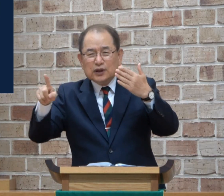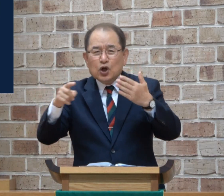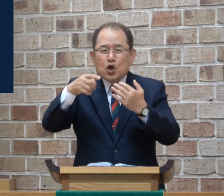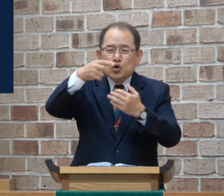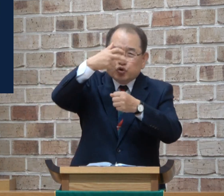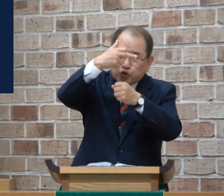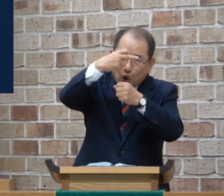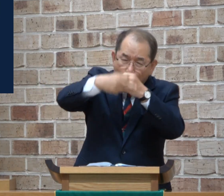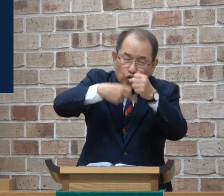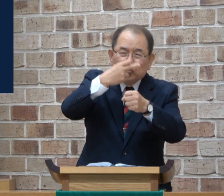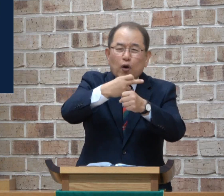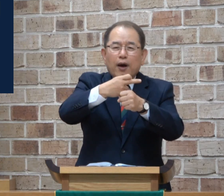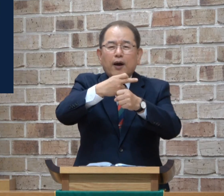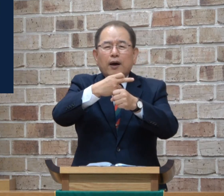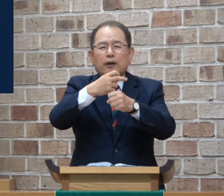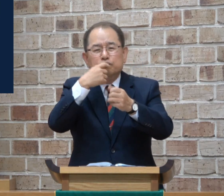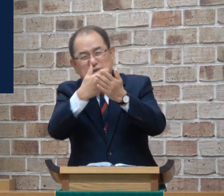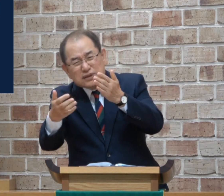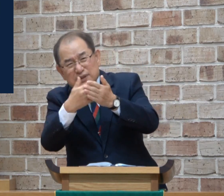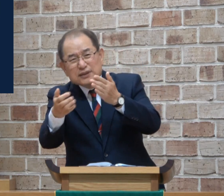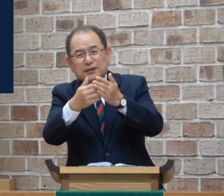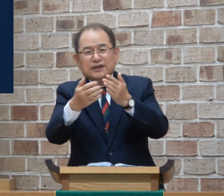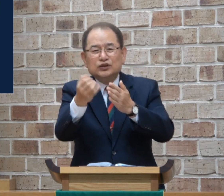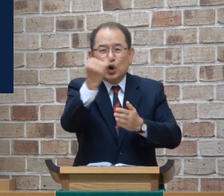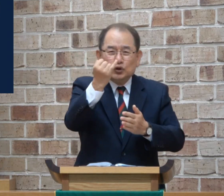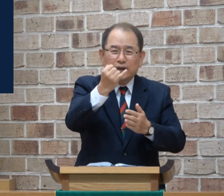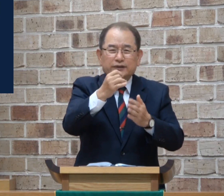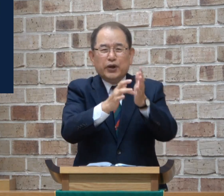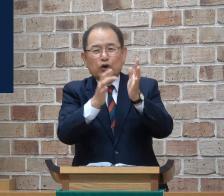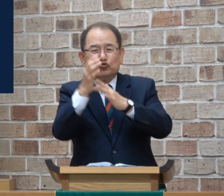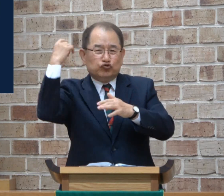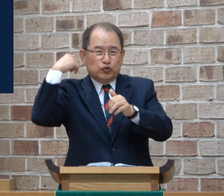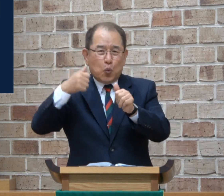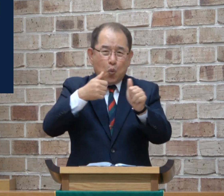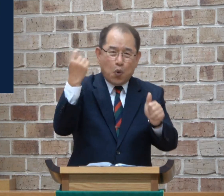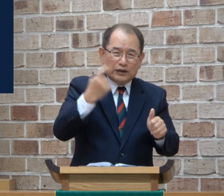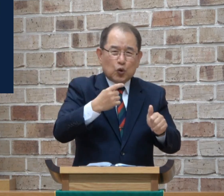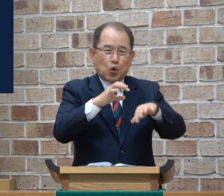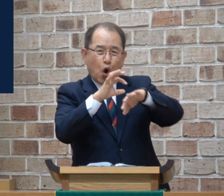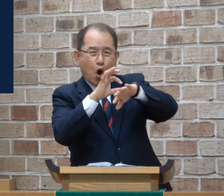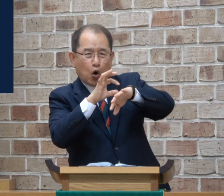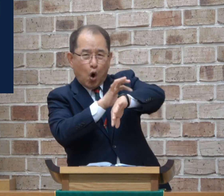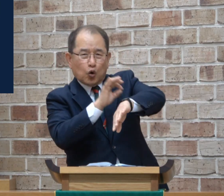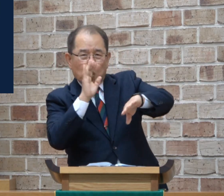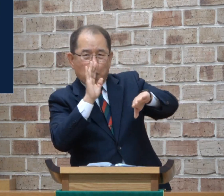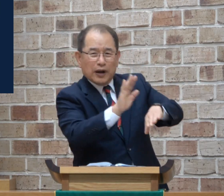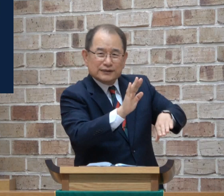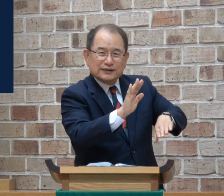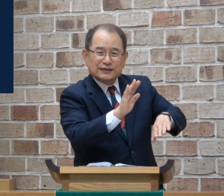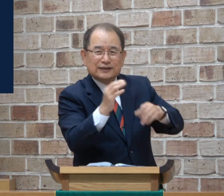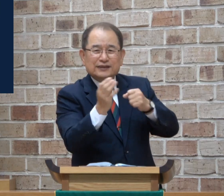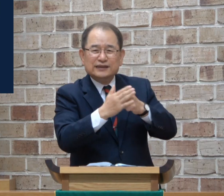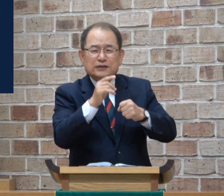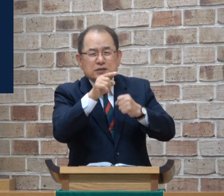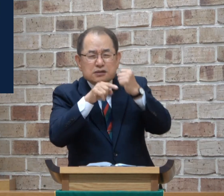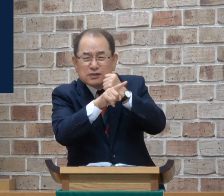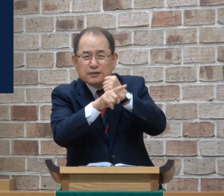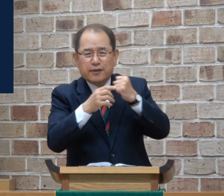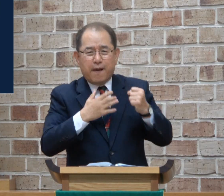동안이나 혈루증으로 앓는 여자가 예수의 뒤로 와서 그 겉옷 가를 만지니 이는